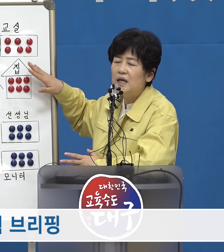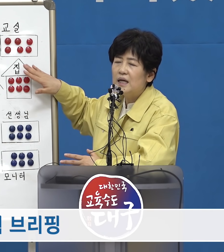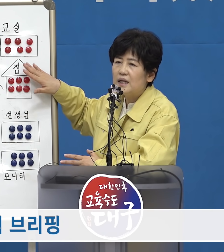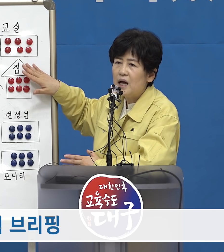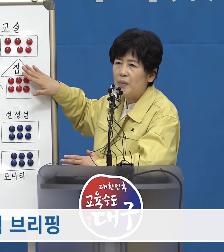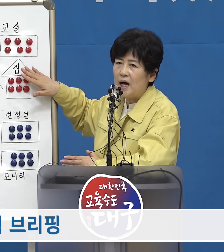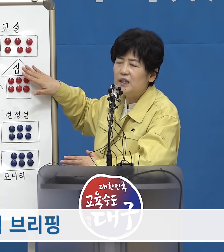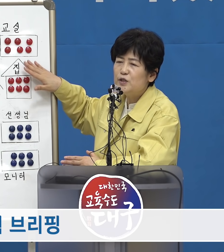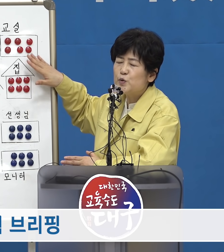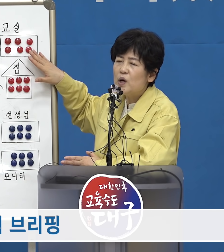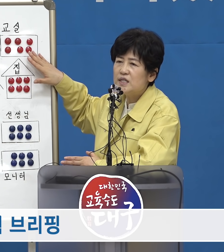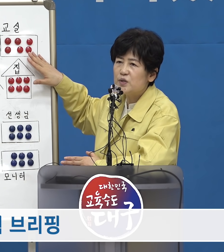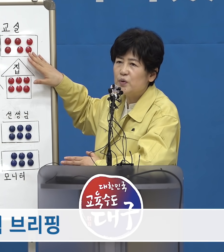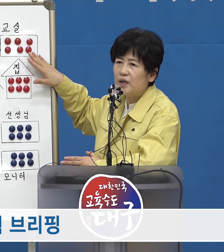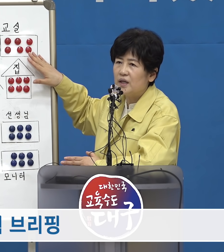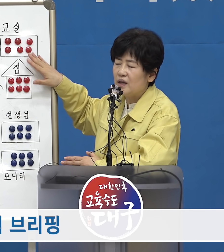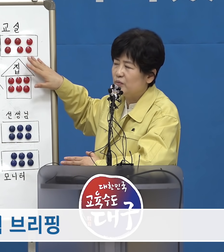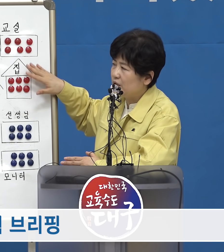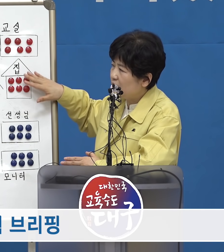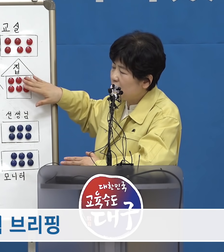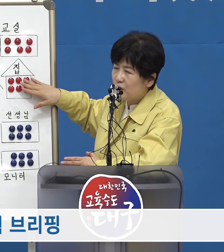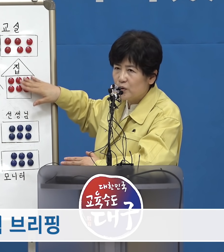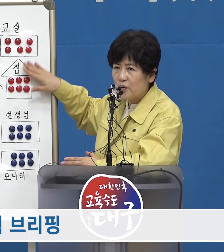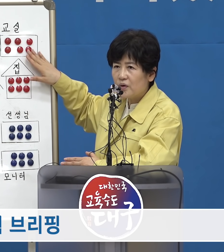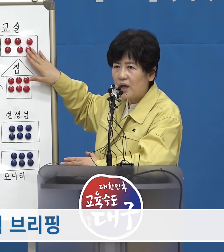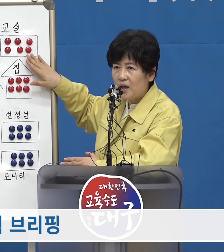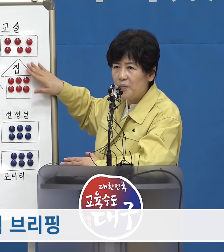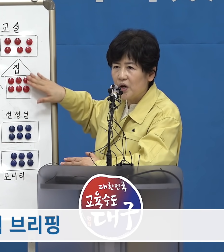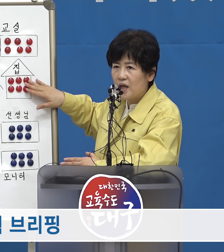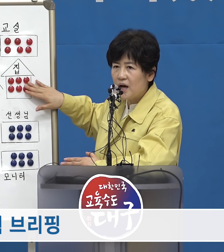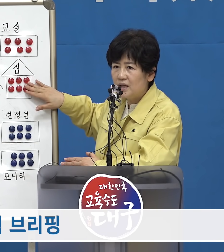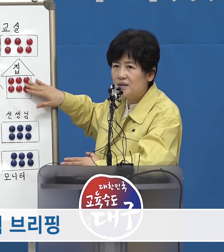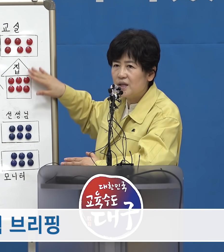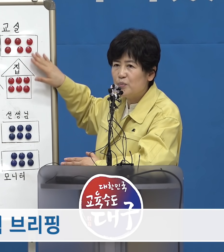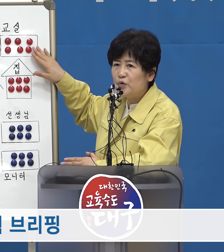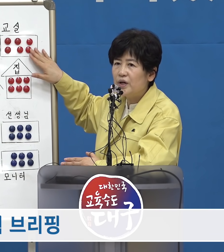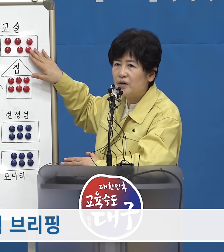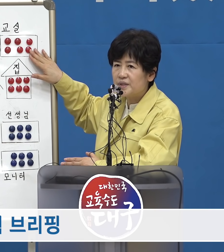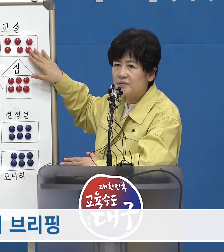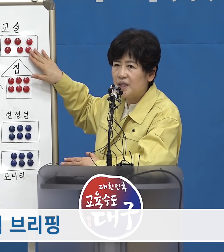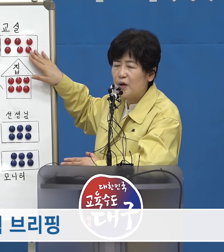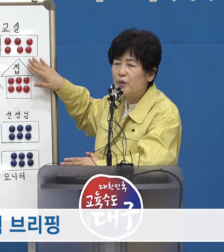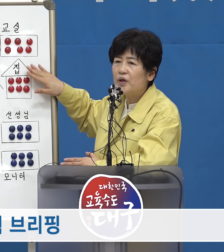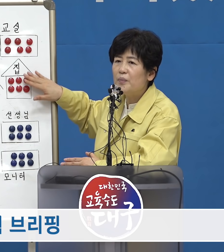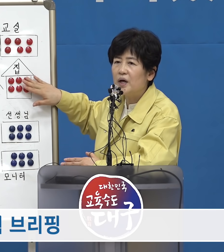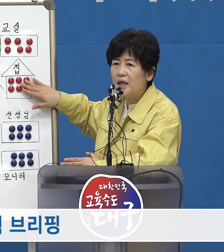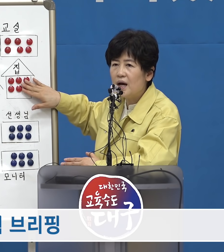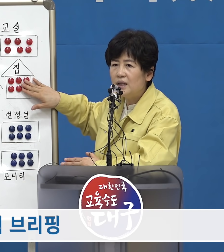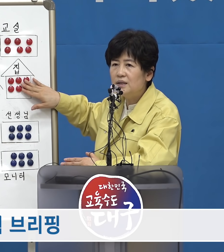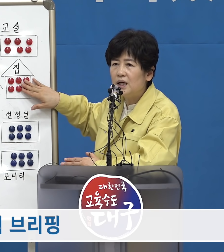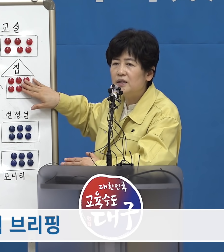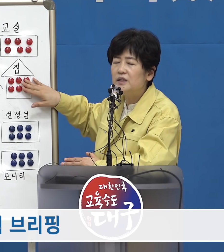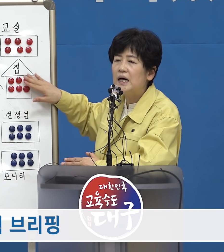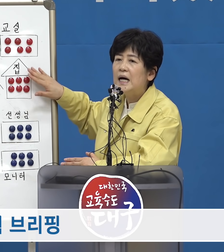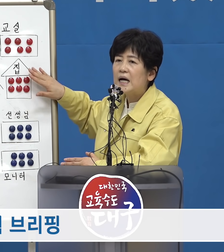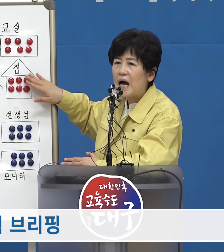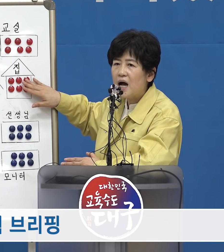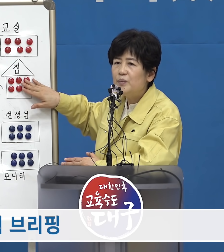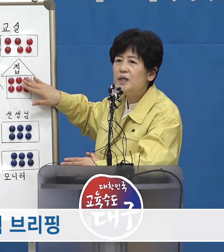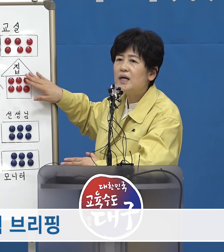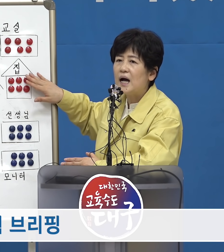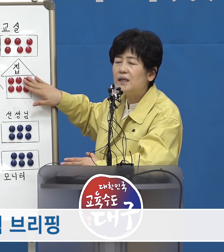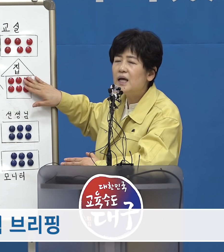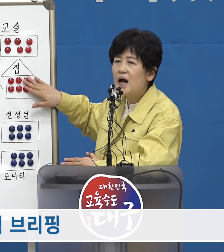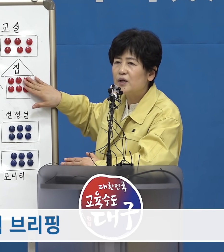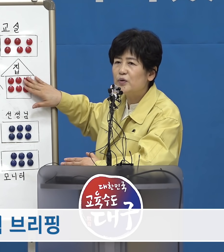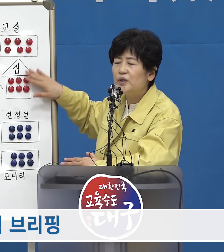질이 많이 좋아지고 있기 때문에 이렇게 병행하는 데 무리가 없습니다. 이렇게 병행하는 데는